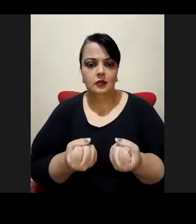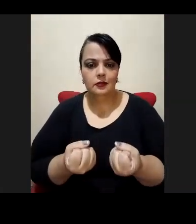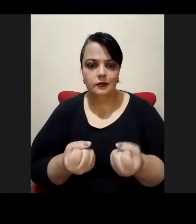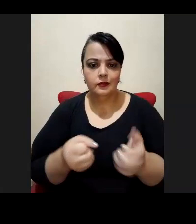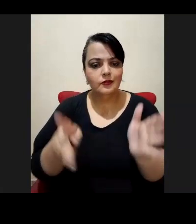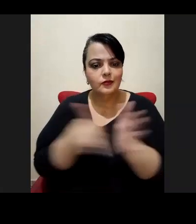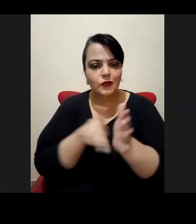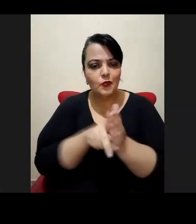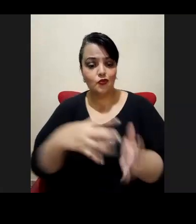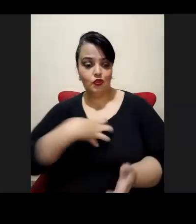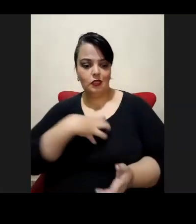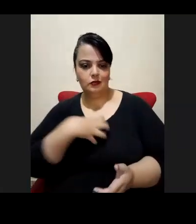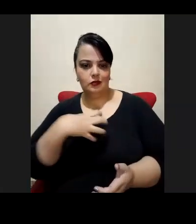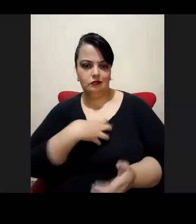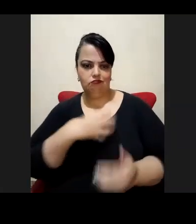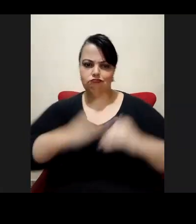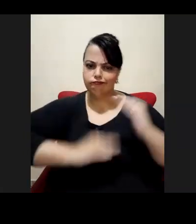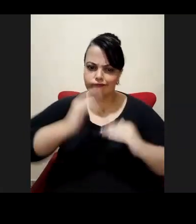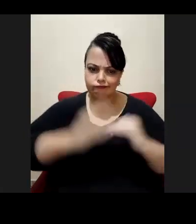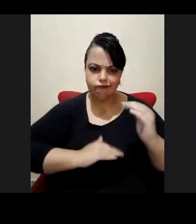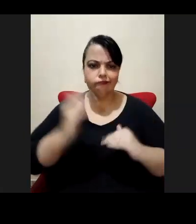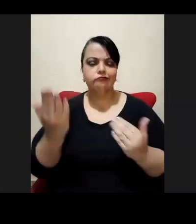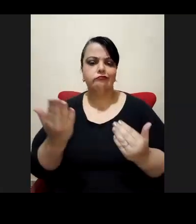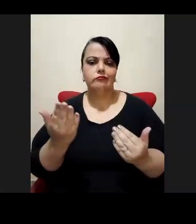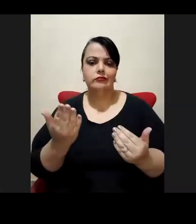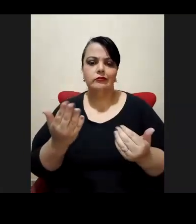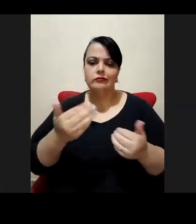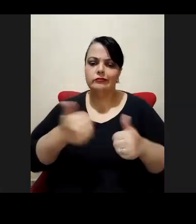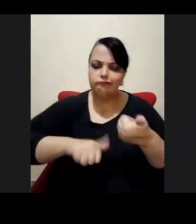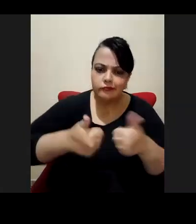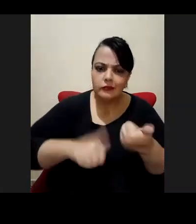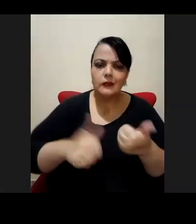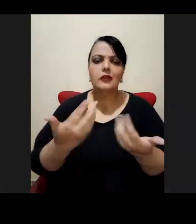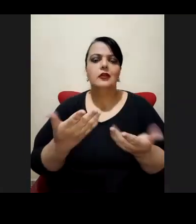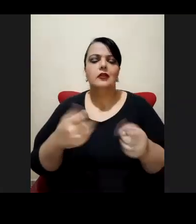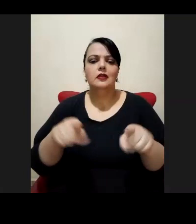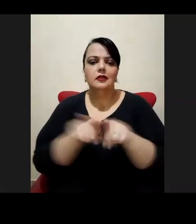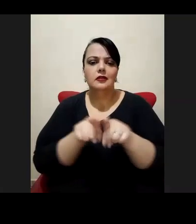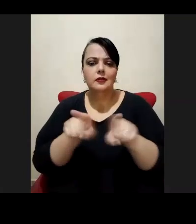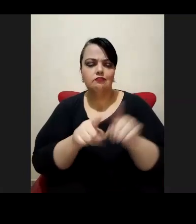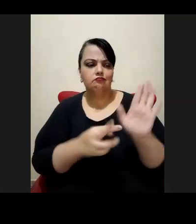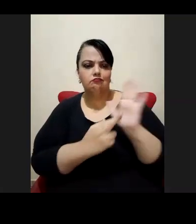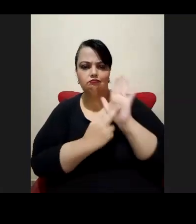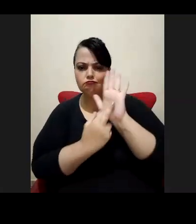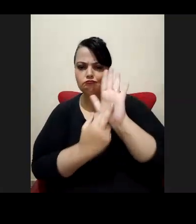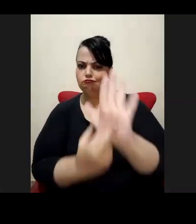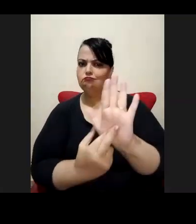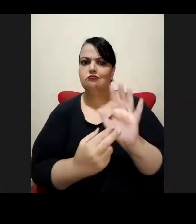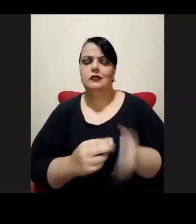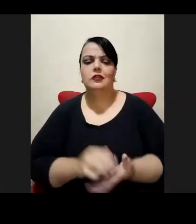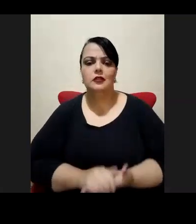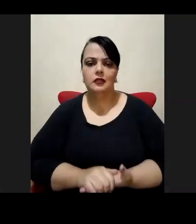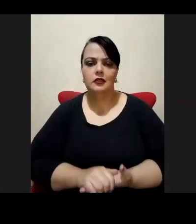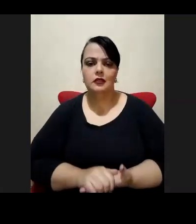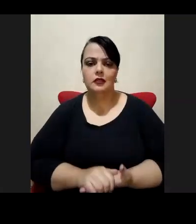executar tarefas ou tomar atitudes ou ter representações que são eventualmente